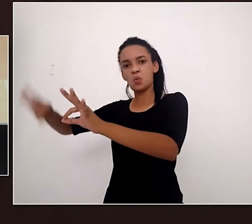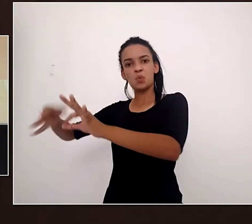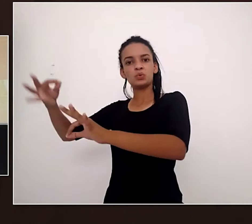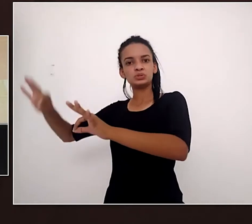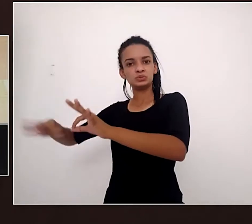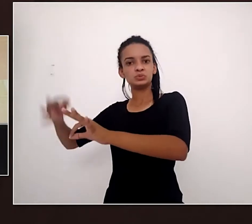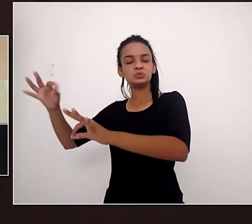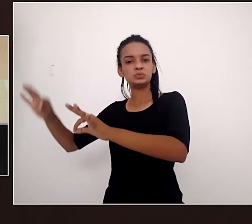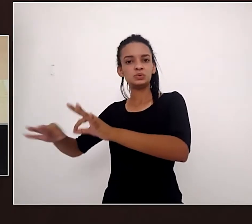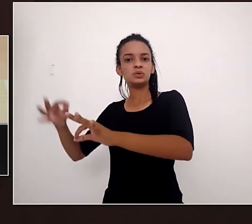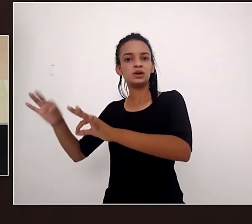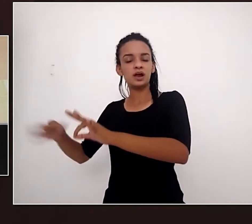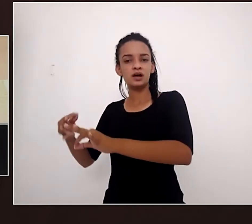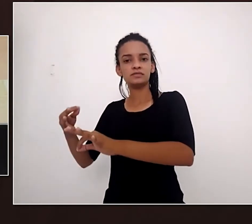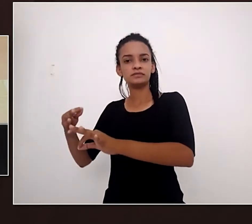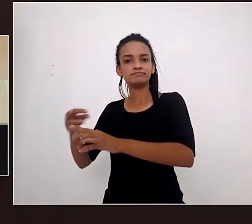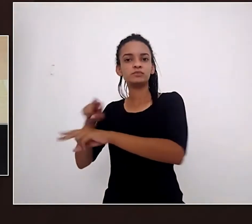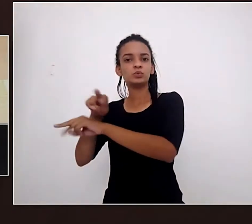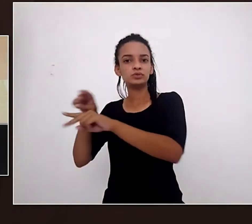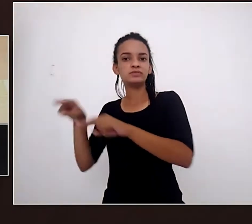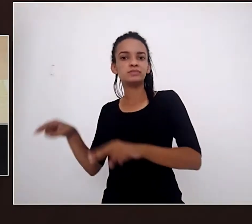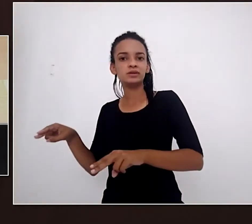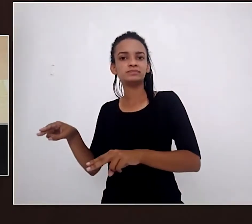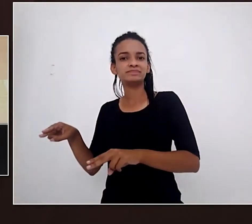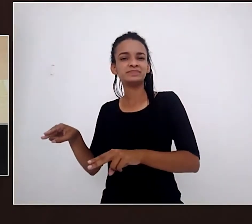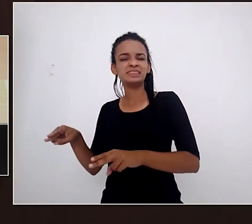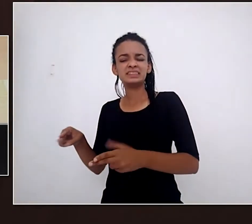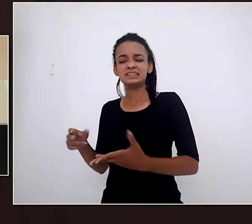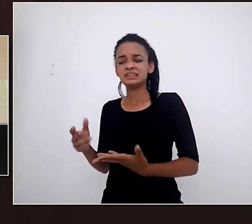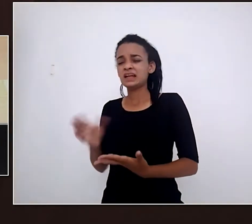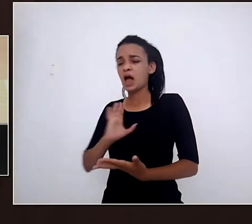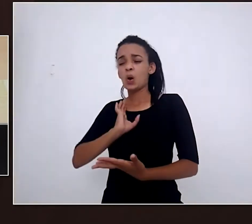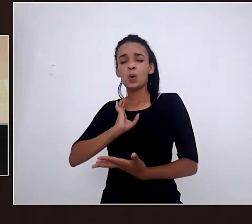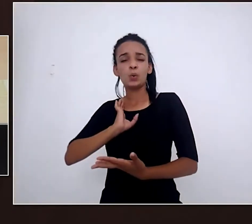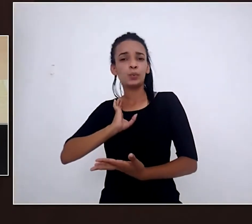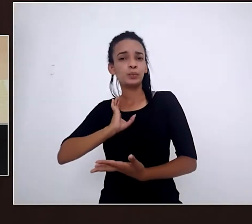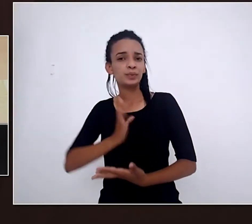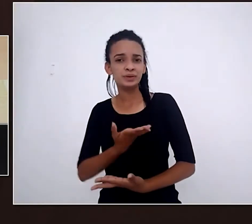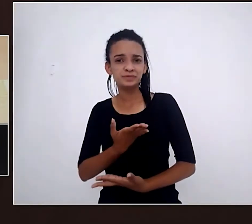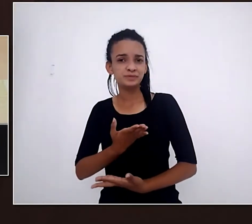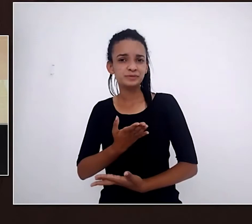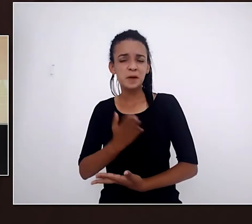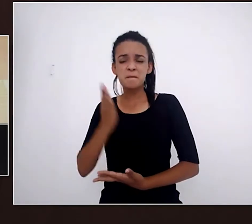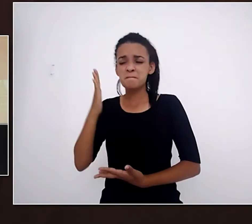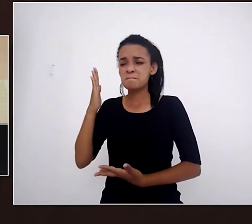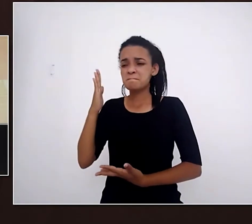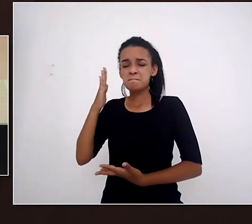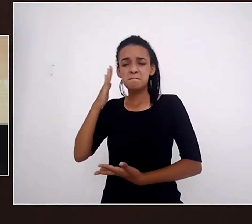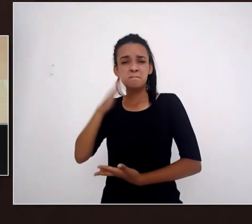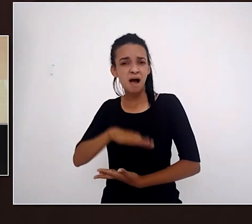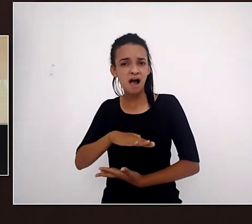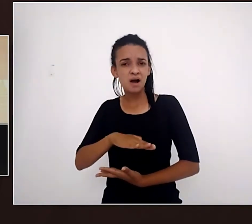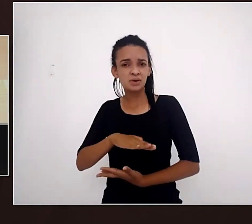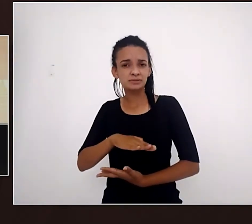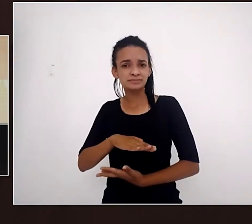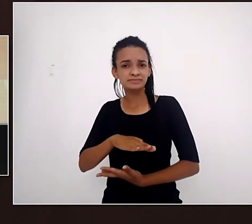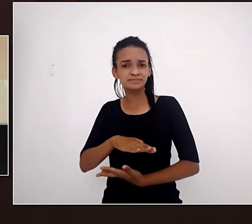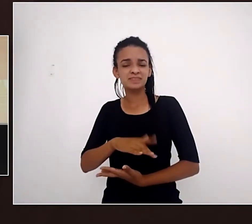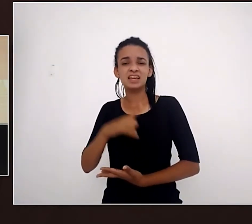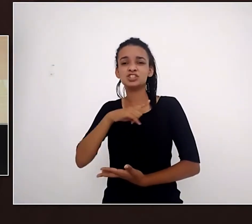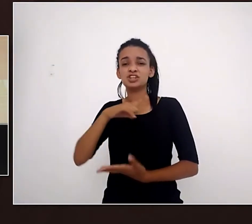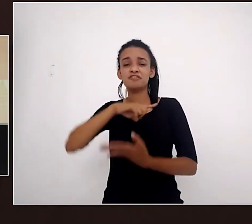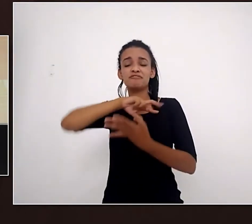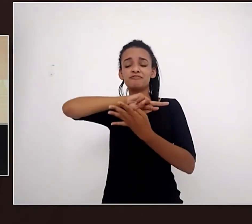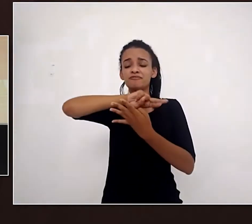sem limites. Era uma coisa muito cruel, né, sem falar em muitos outros métodos de tortura,